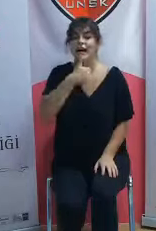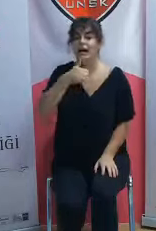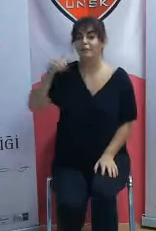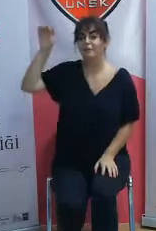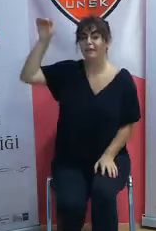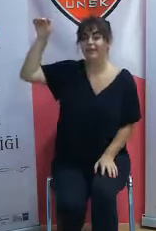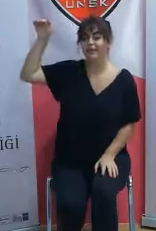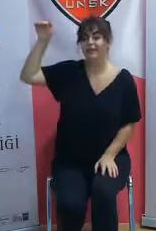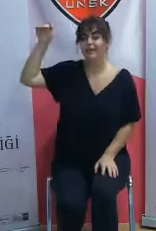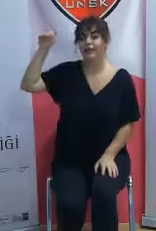Abi.